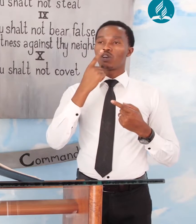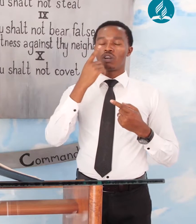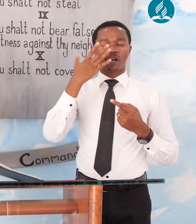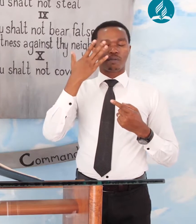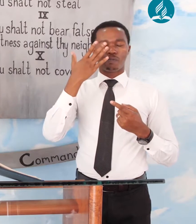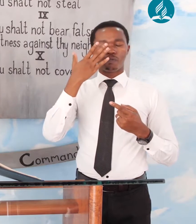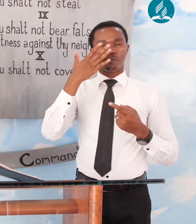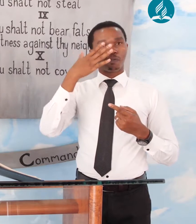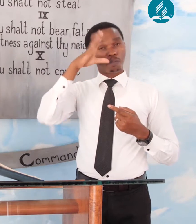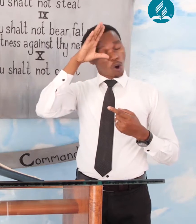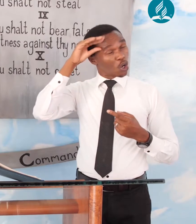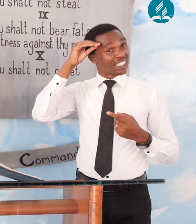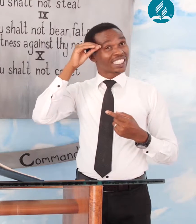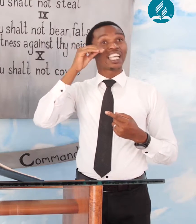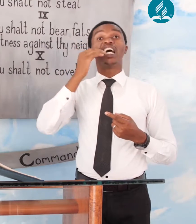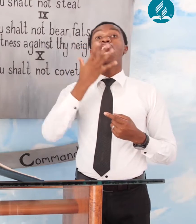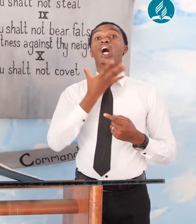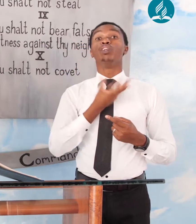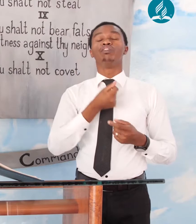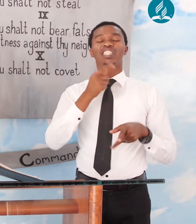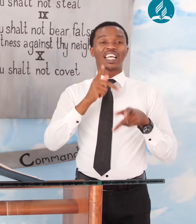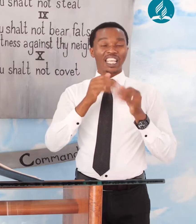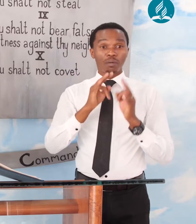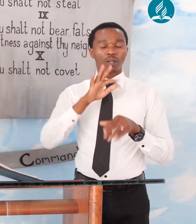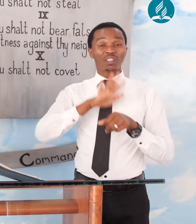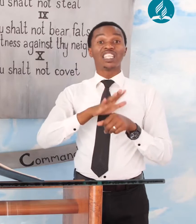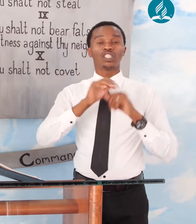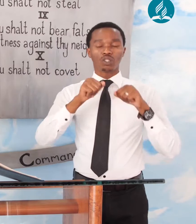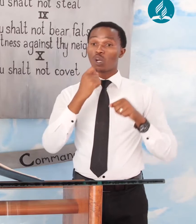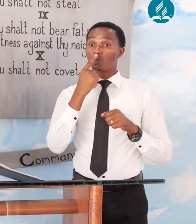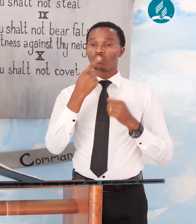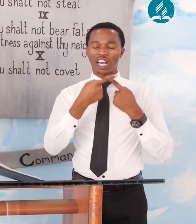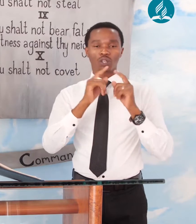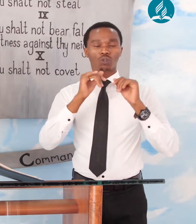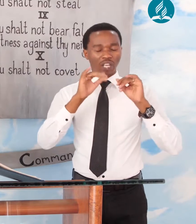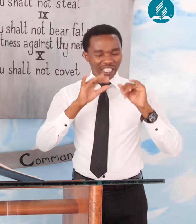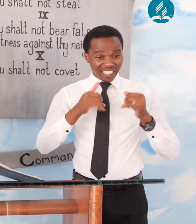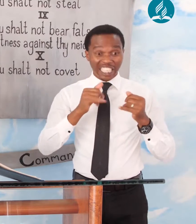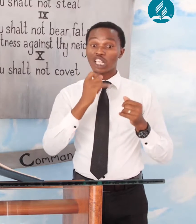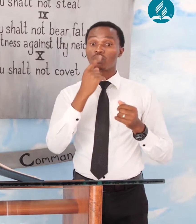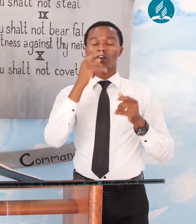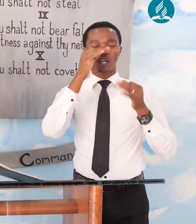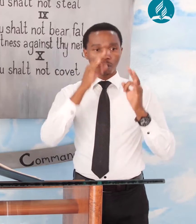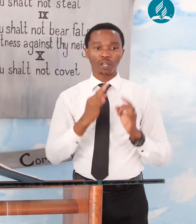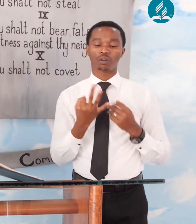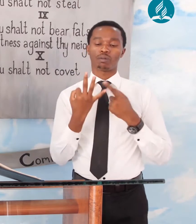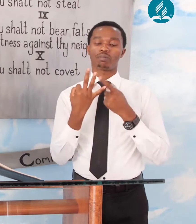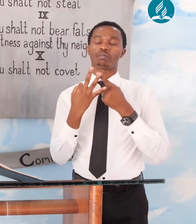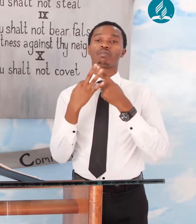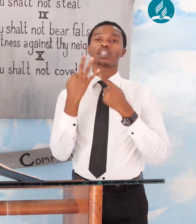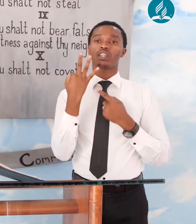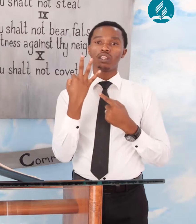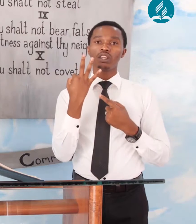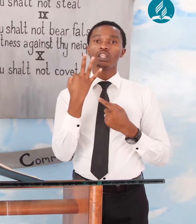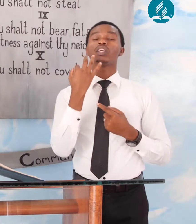twamuvugaho byinshi, ariko hari iby'ingenzi bike tugiye kuvuga bigera kuri bitatu. Icya mbere, yaramye